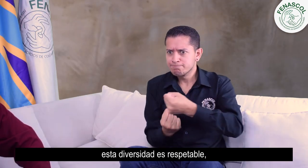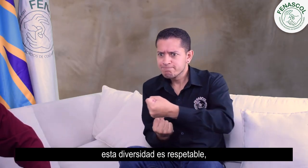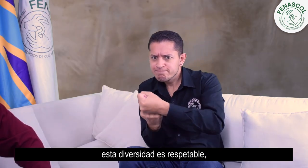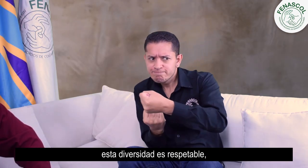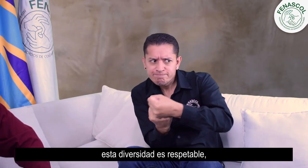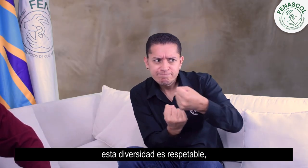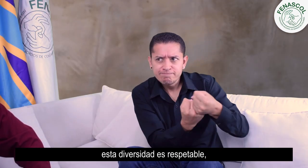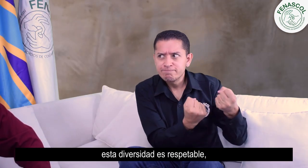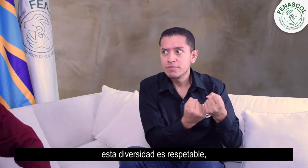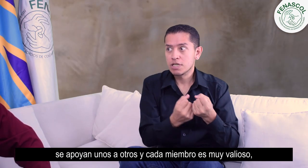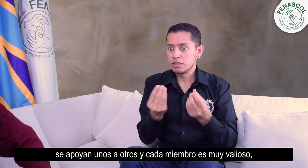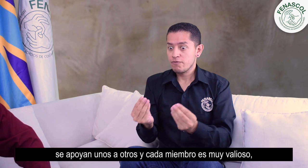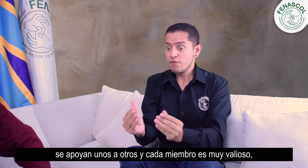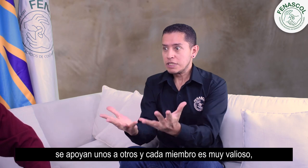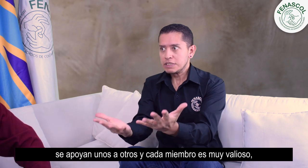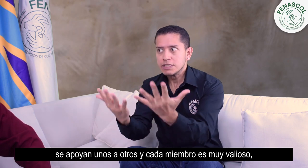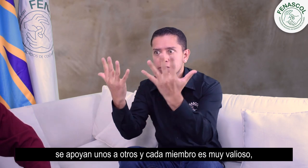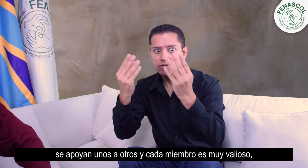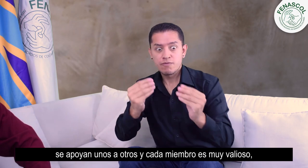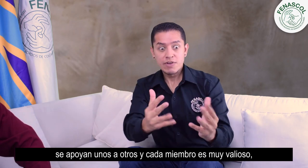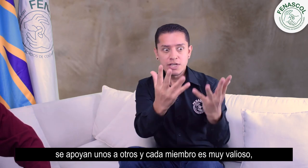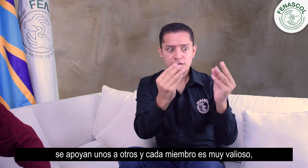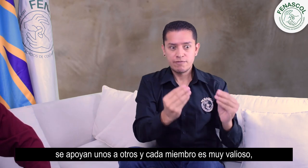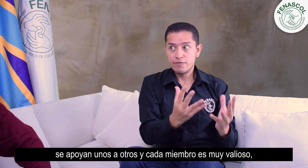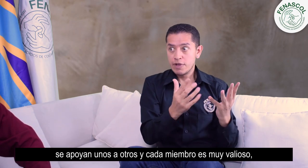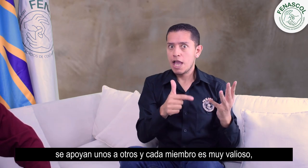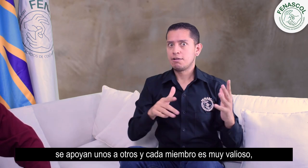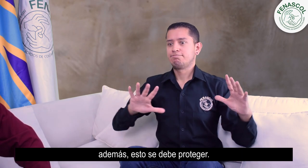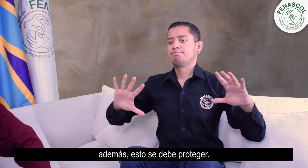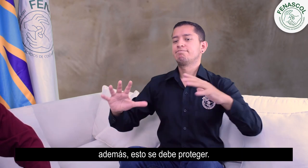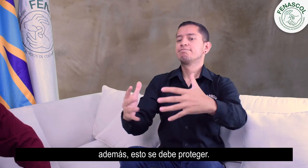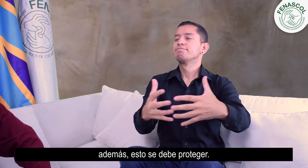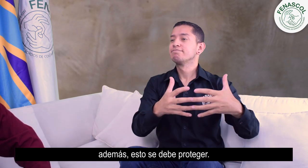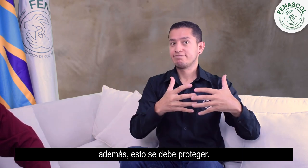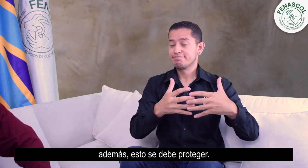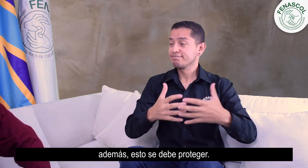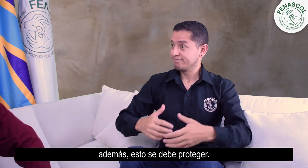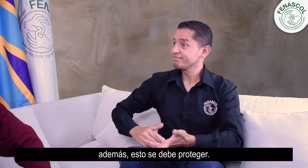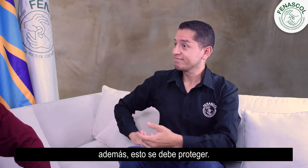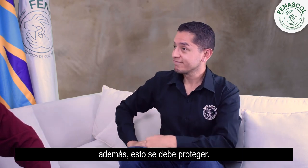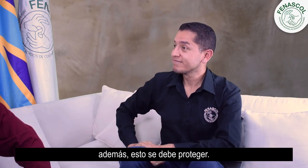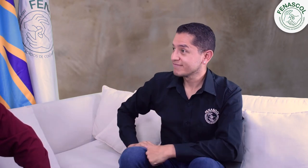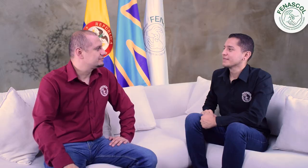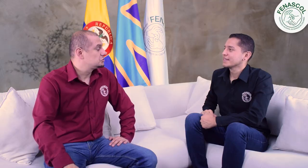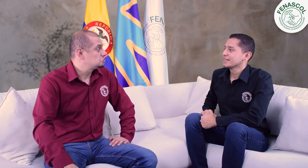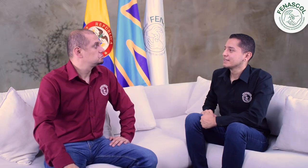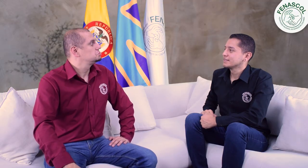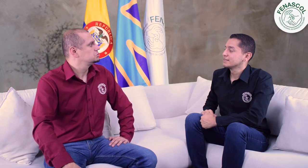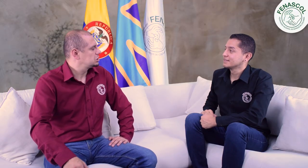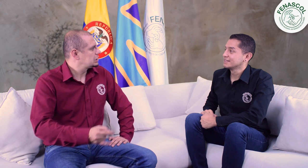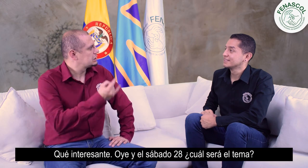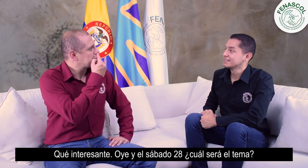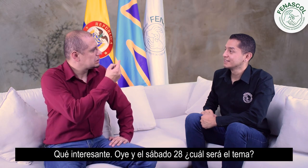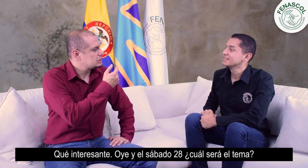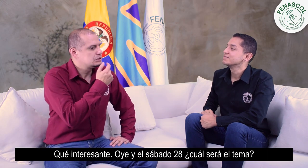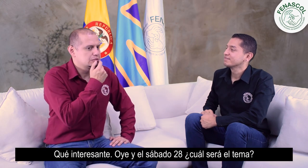diversidad es respetable, se apoyan unos a otros y cada miembro es muy valioso. Además, esto se debe proteger. ¡Qué interesante!